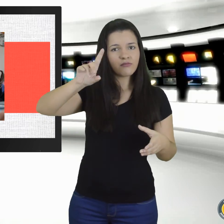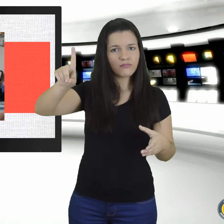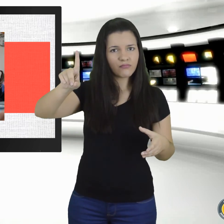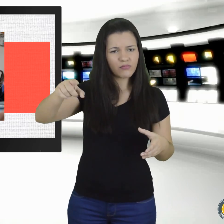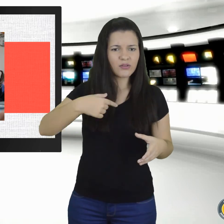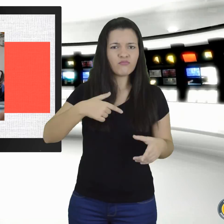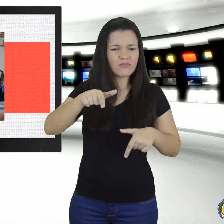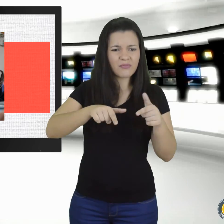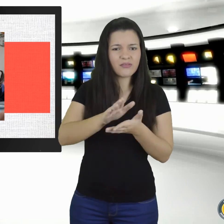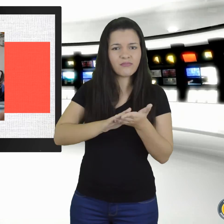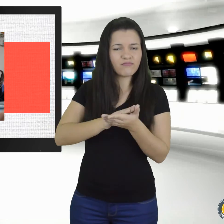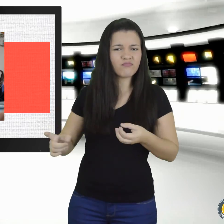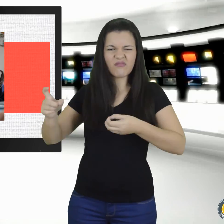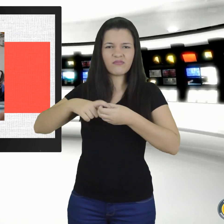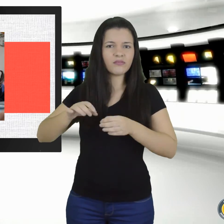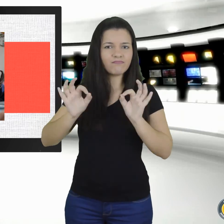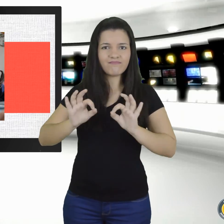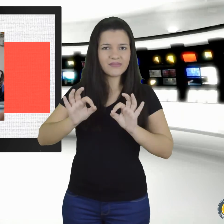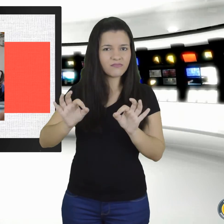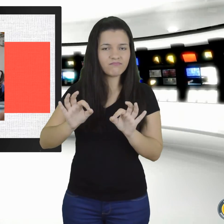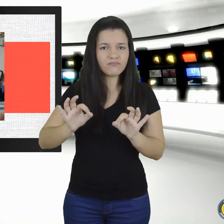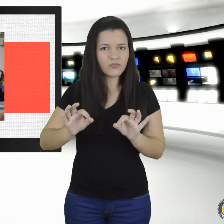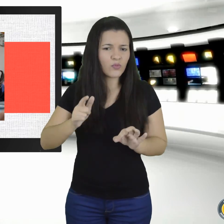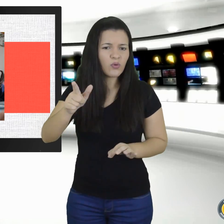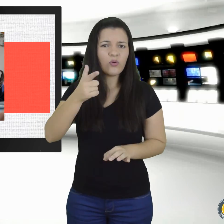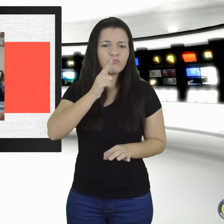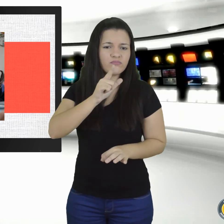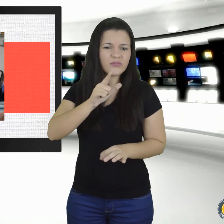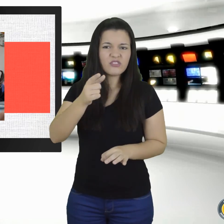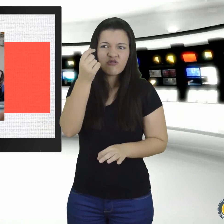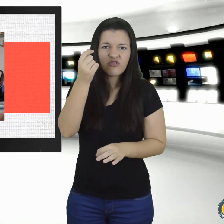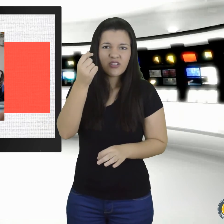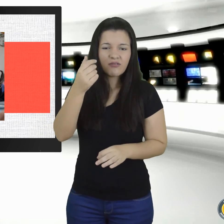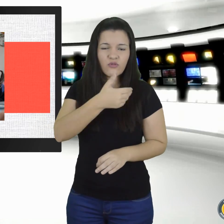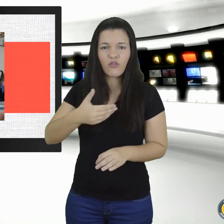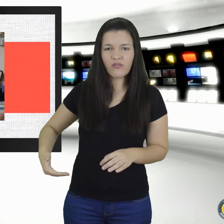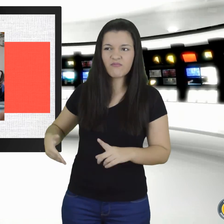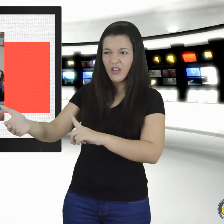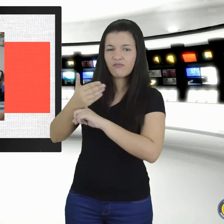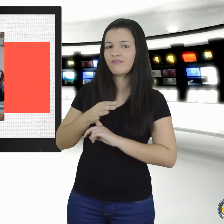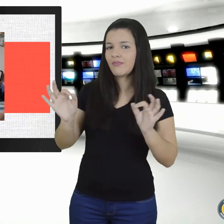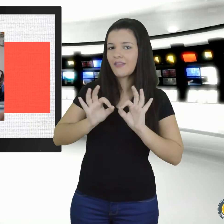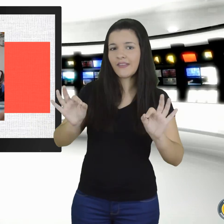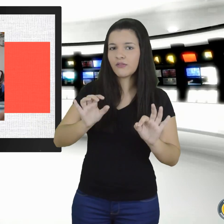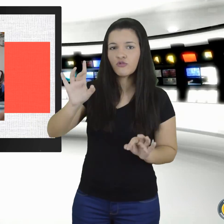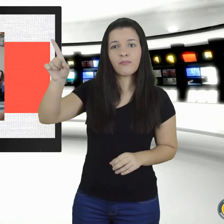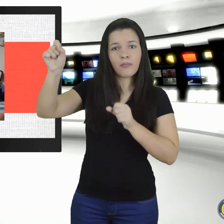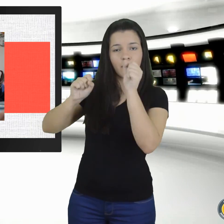desse cenário, como não poderia deixar de ser, a expectativa do diretor para o ano que vem é